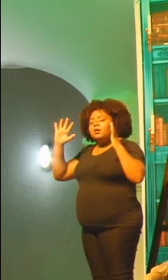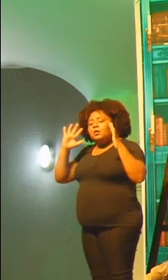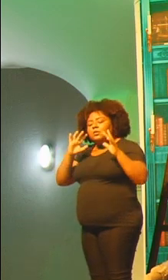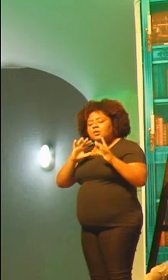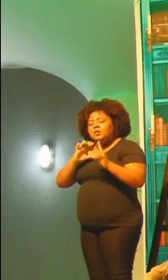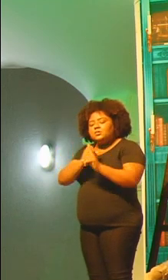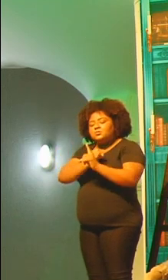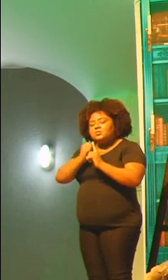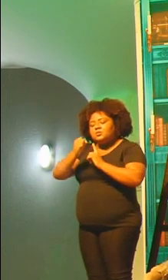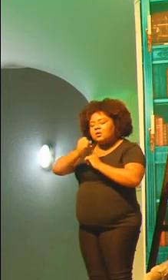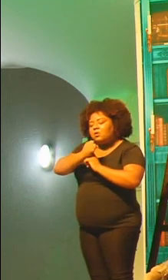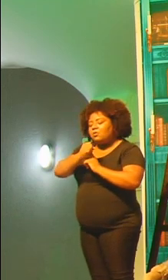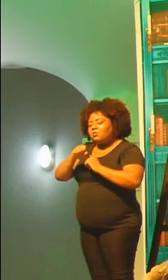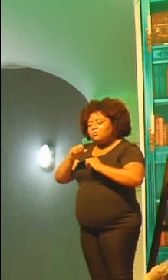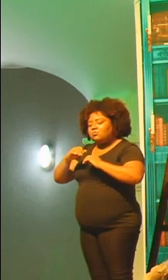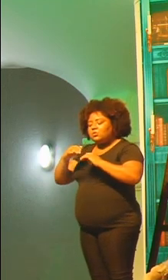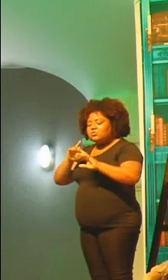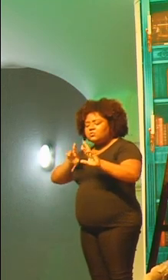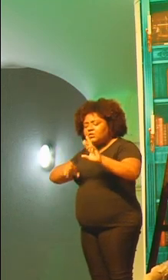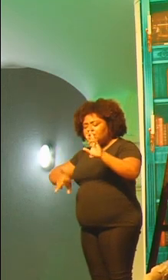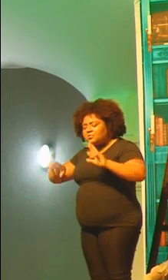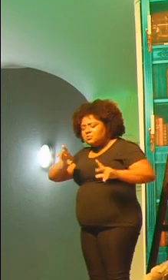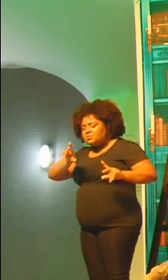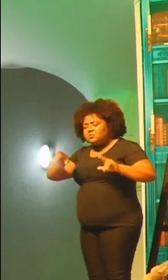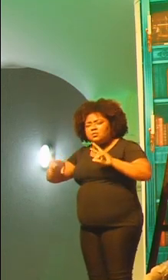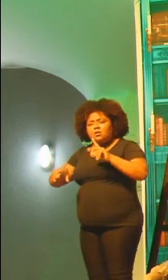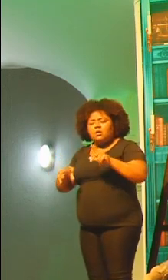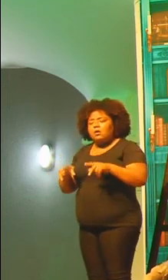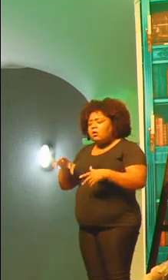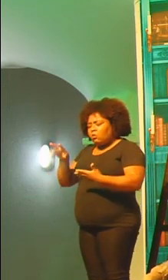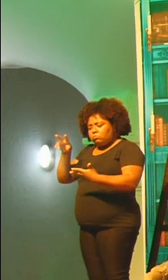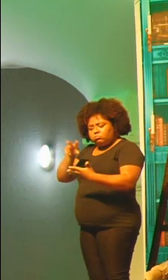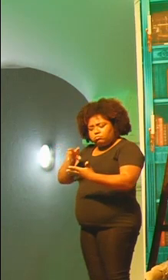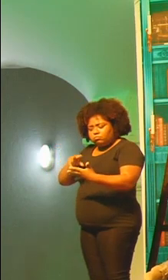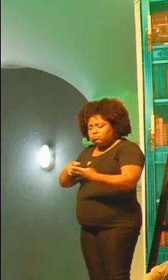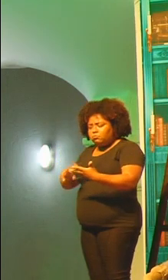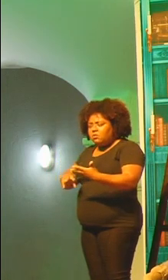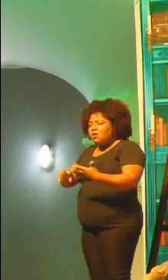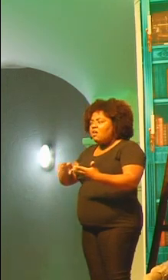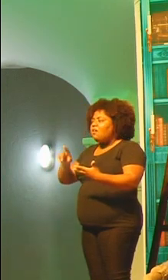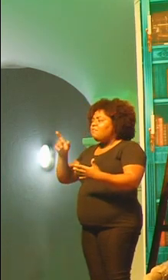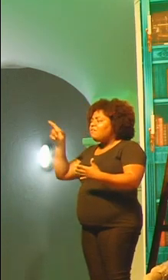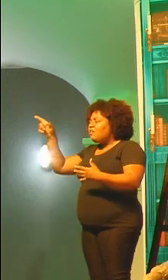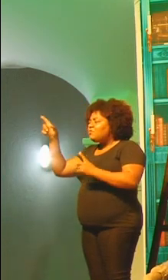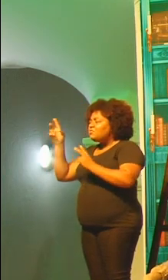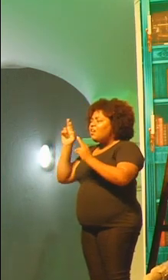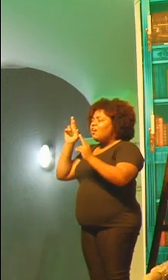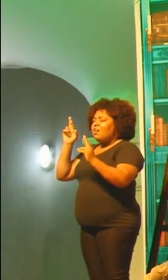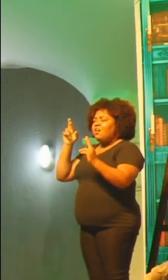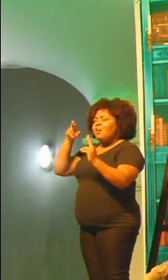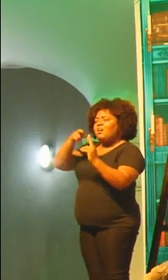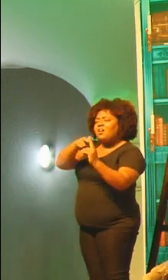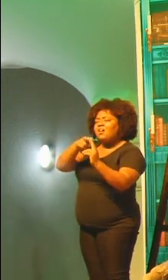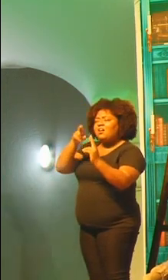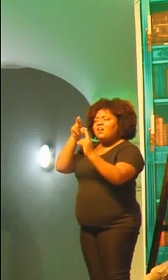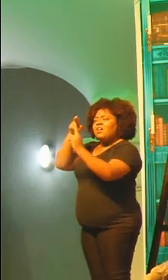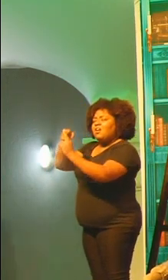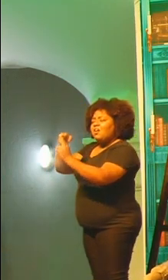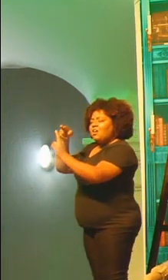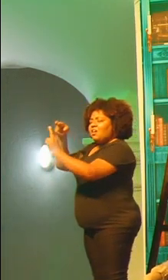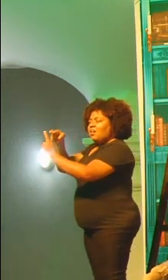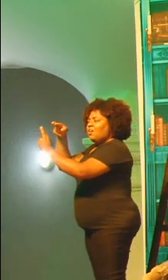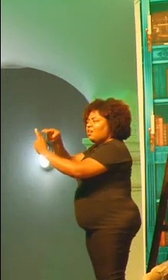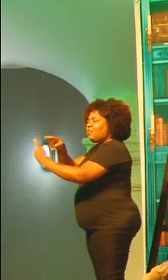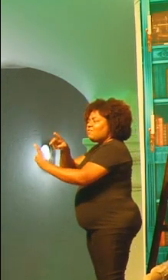sociais, não é? Então, eu lembrei de tantas referências no seu livro. Fui para Gabriel Garcia Marques, não sei se você é leitor, mas